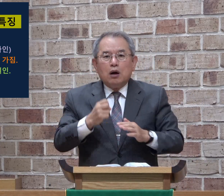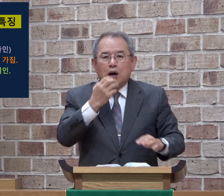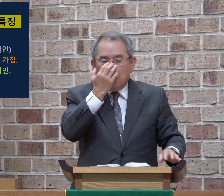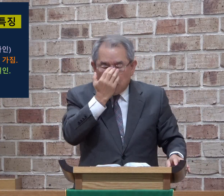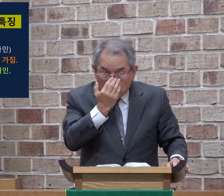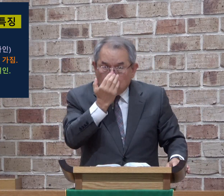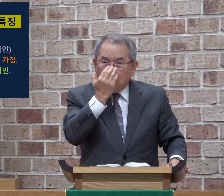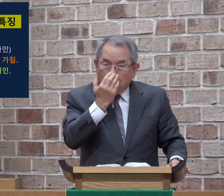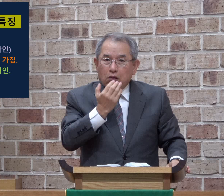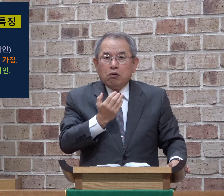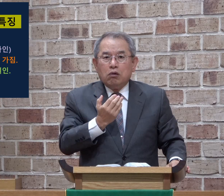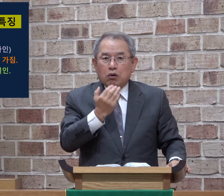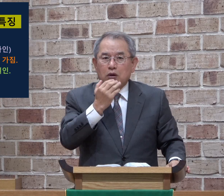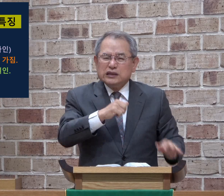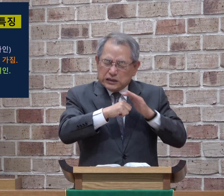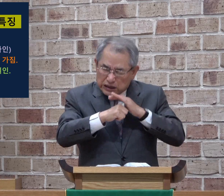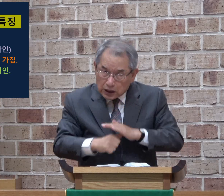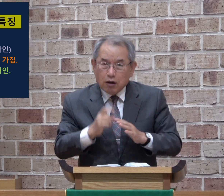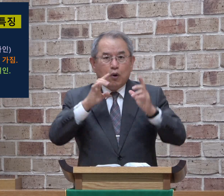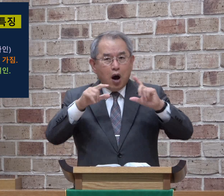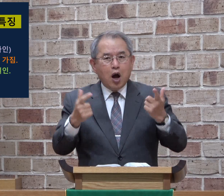인내와 겸손을 가지고 있었습니다.